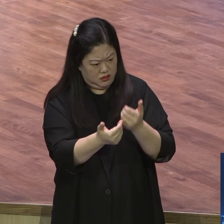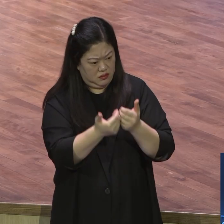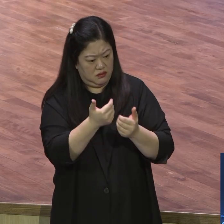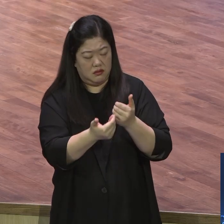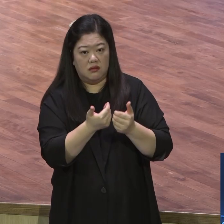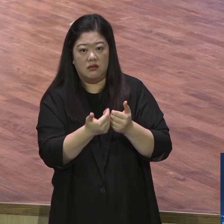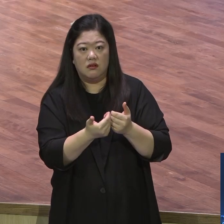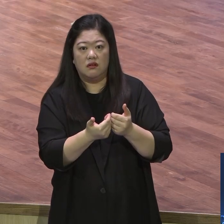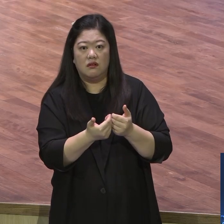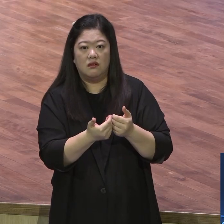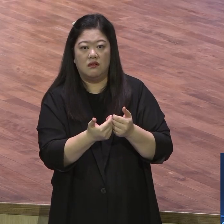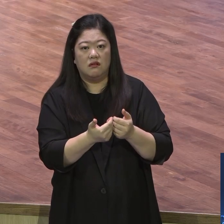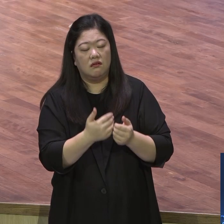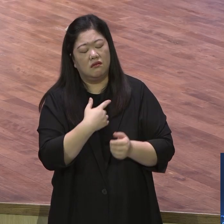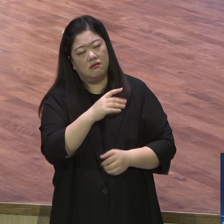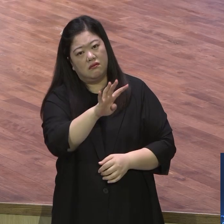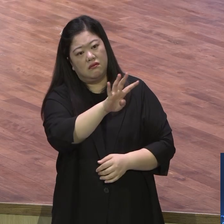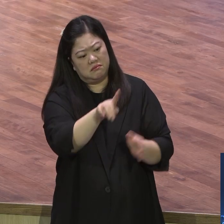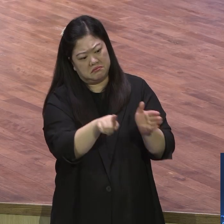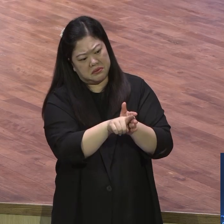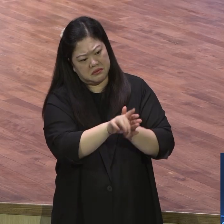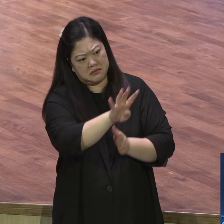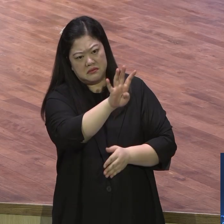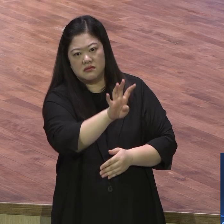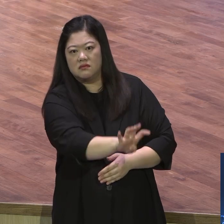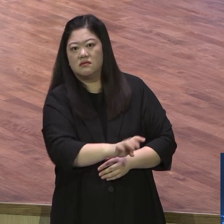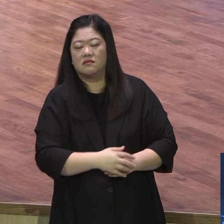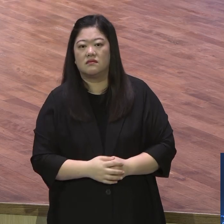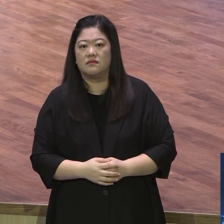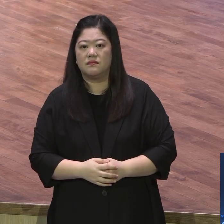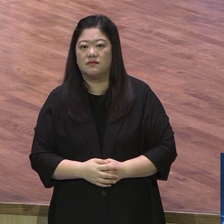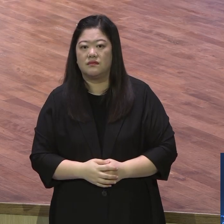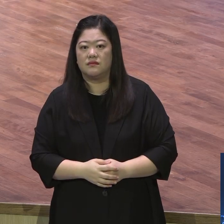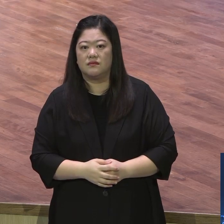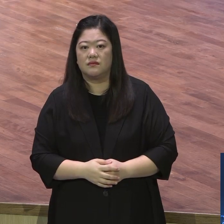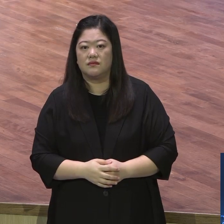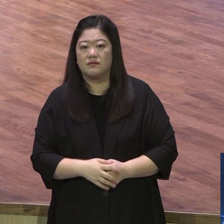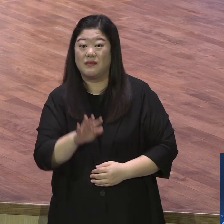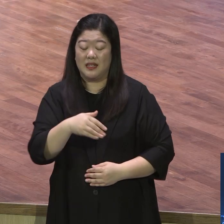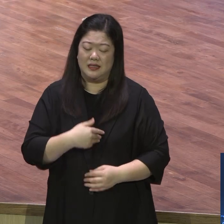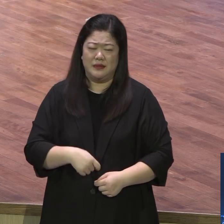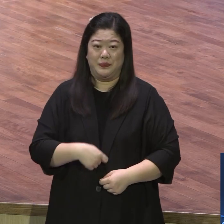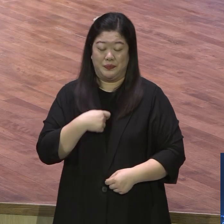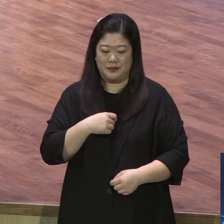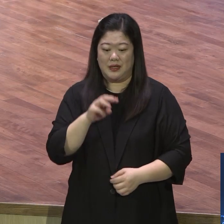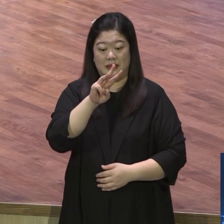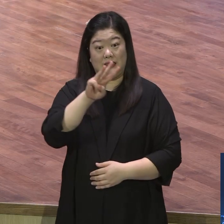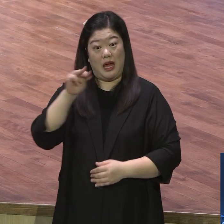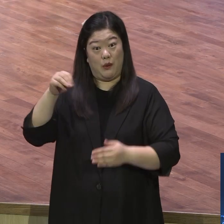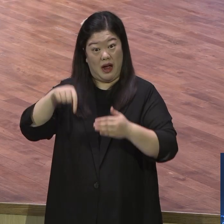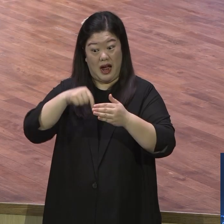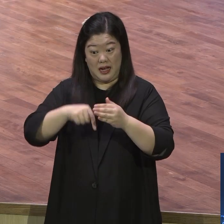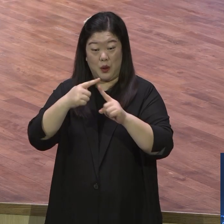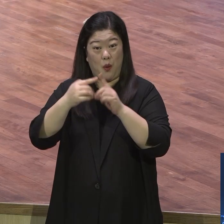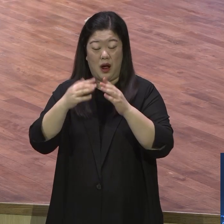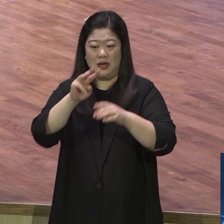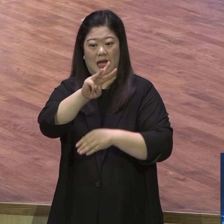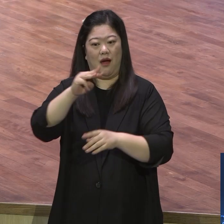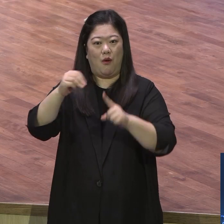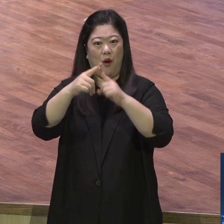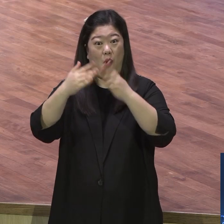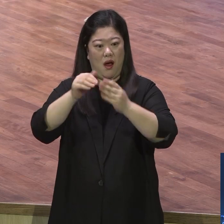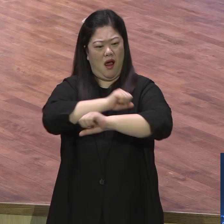우리 지금 교회가 이렇게 큰데요 이름도 삐뚤없이 헌신하는